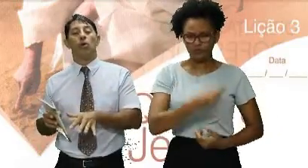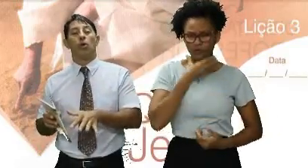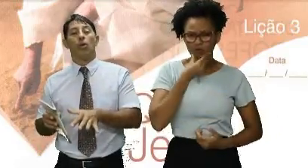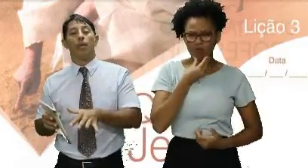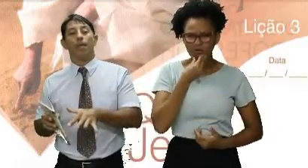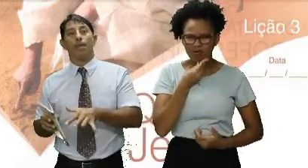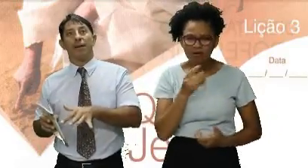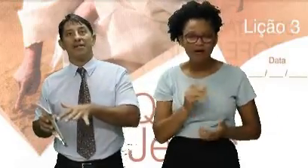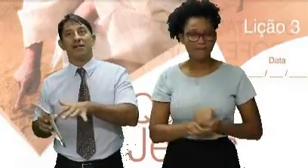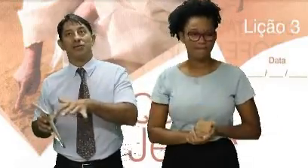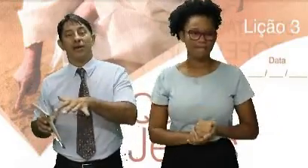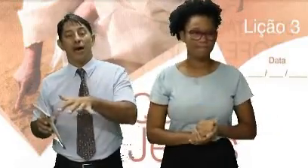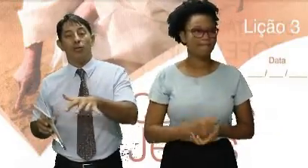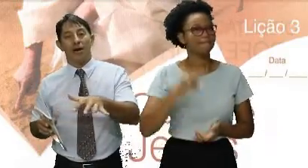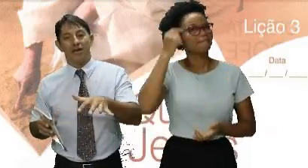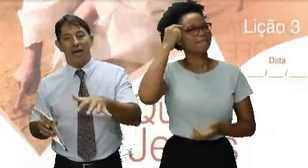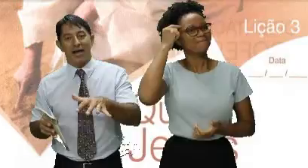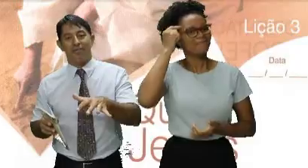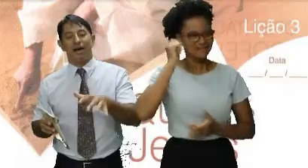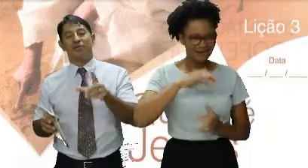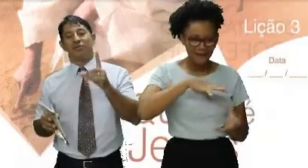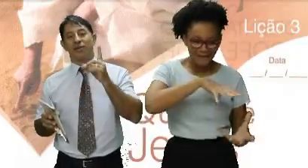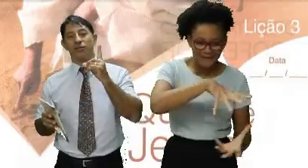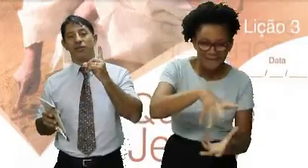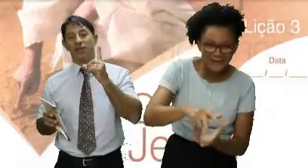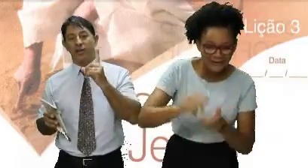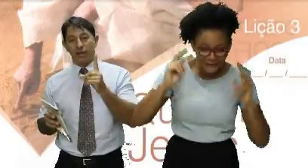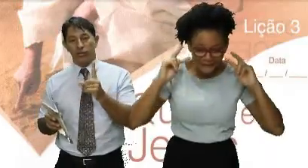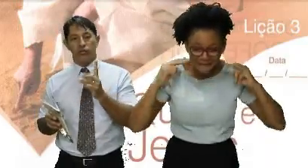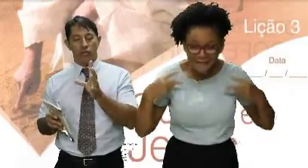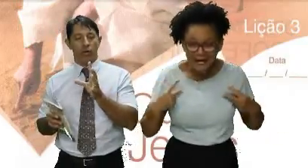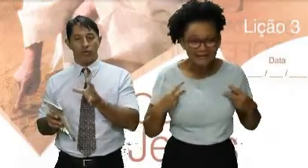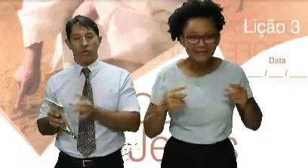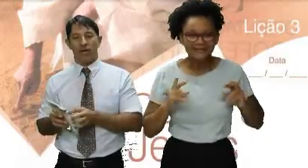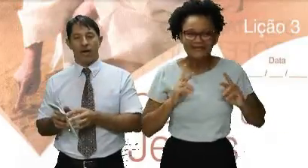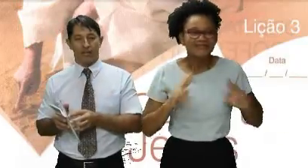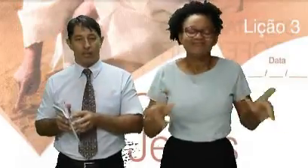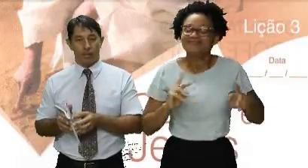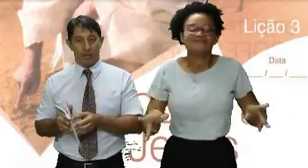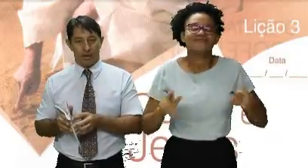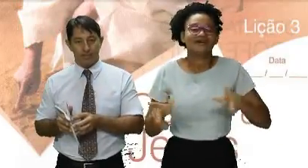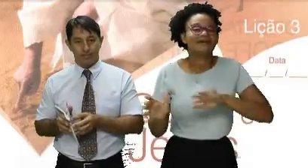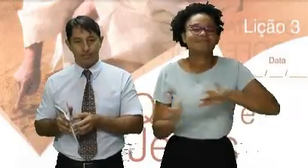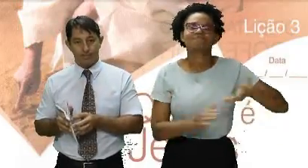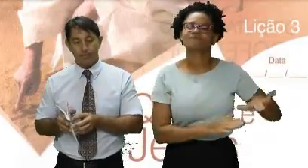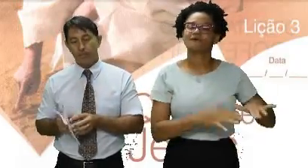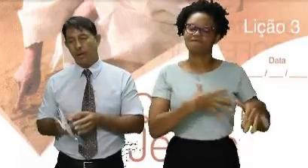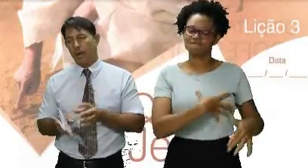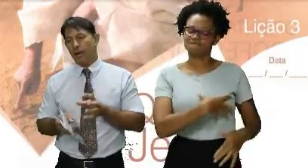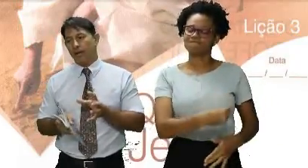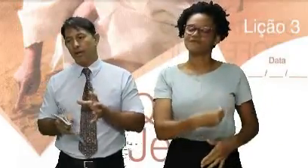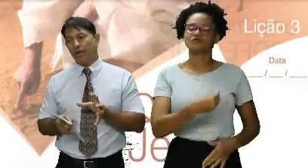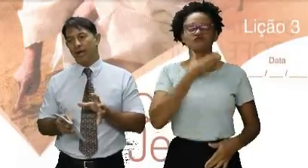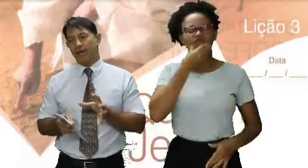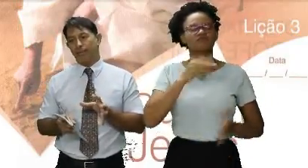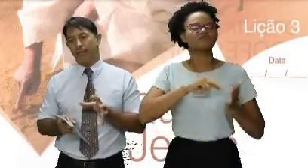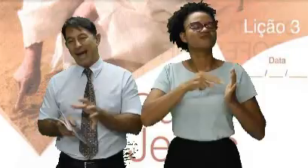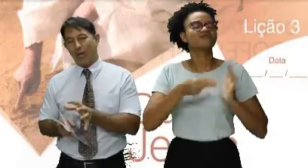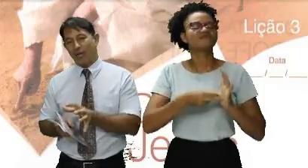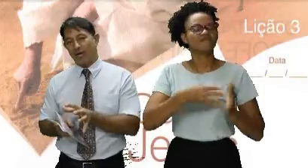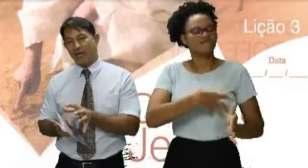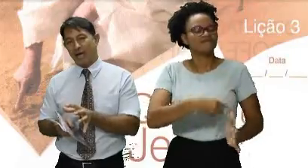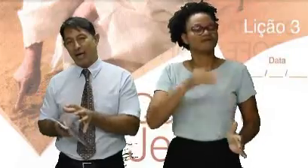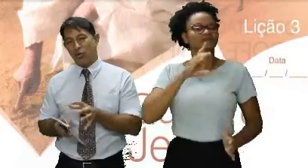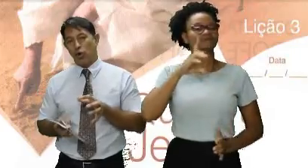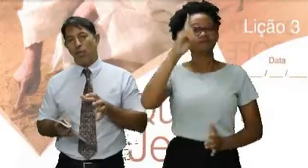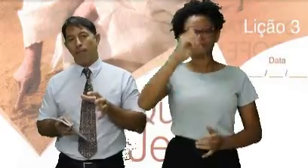como pensando na humanidade, mas filho de Deus com autoridade e poder. Então ele